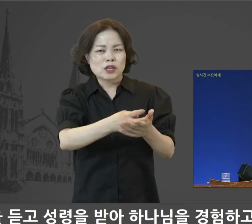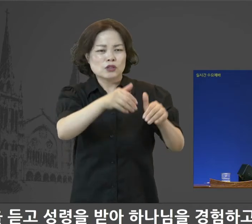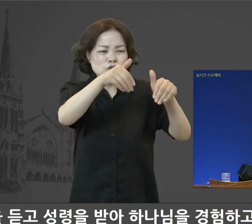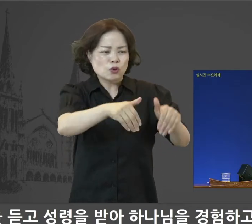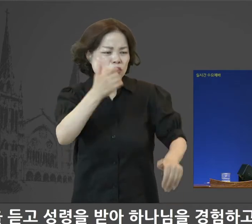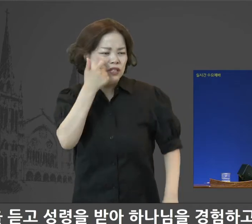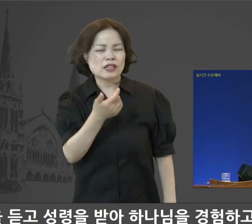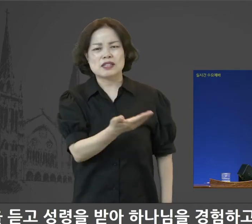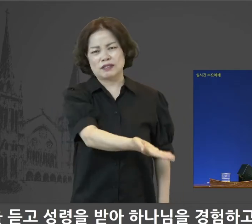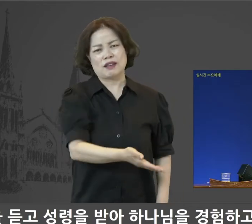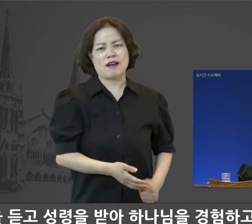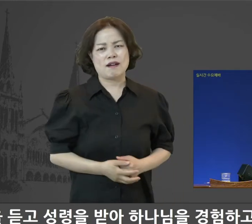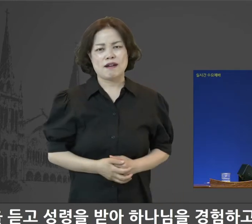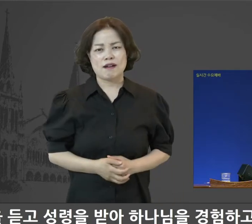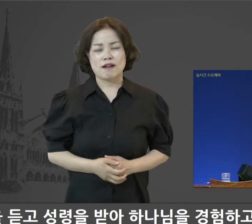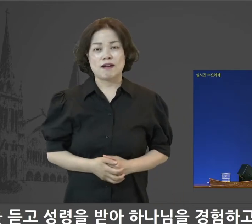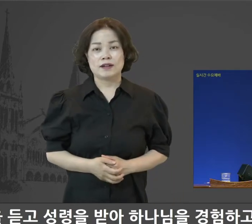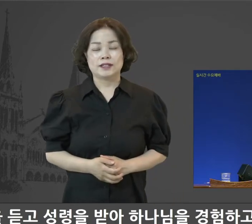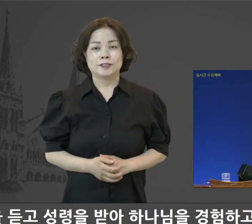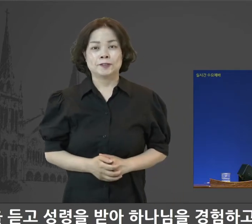얘기 아니겠습니까?